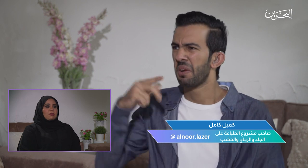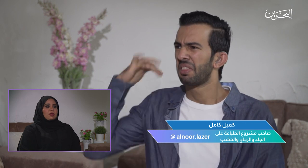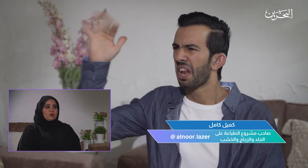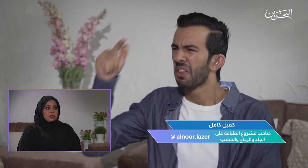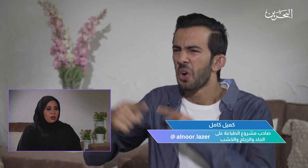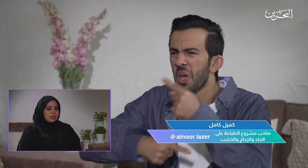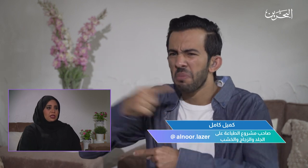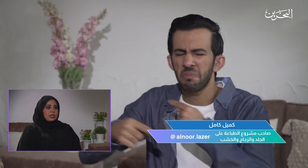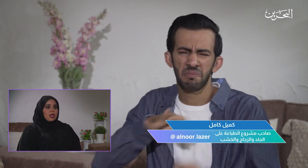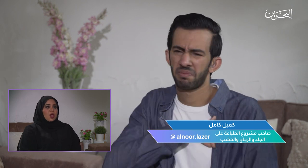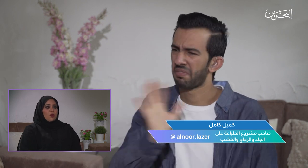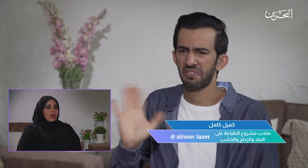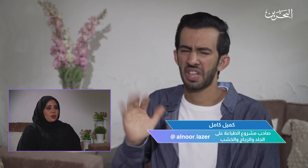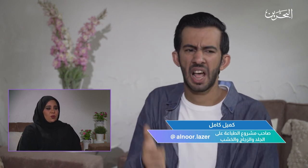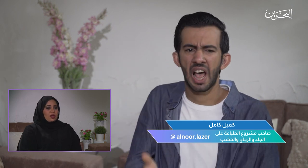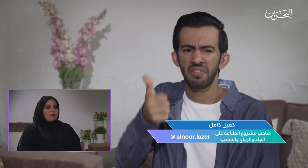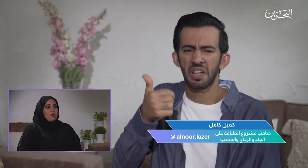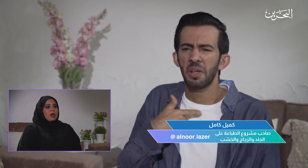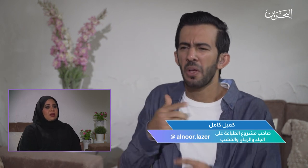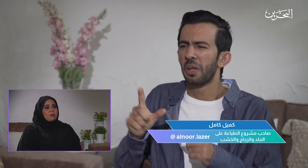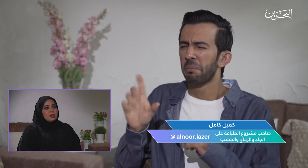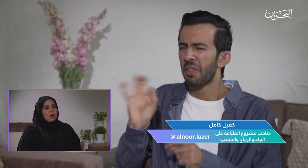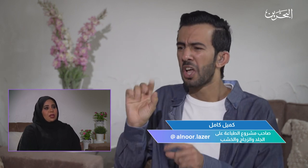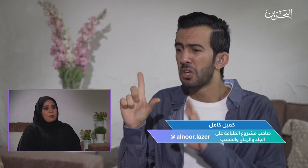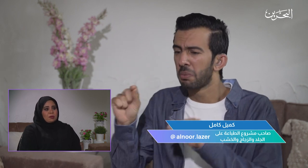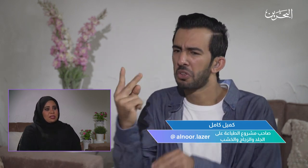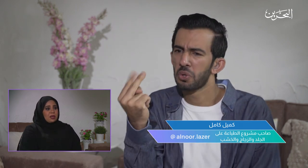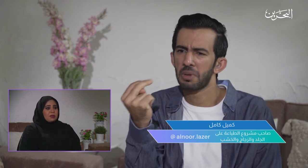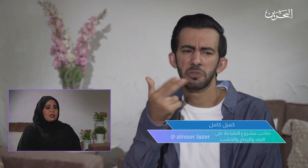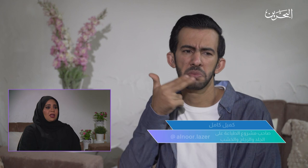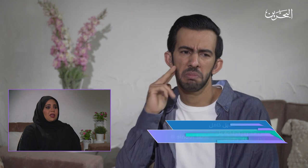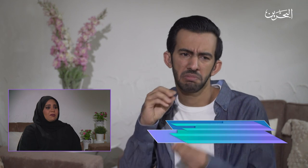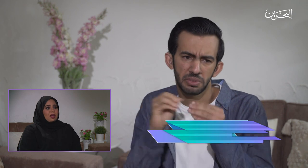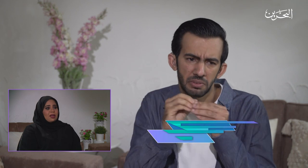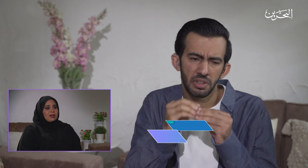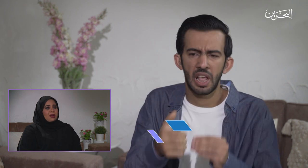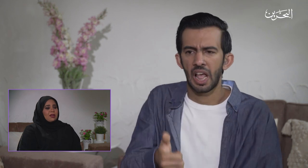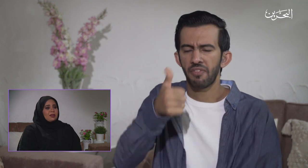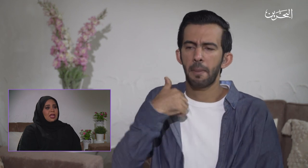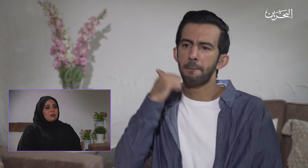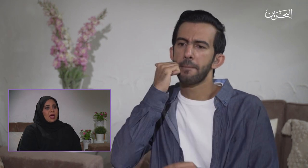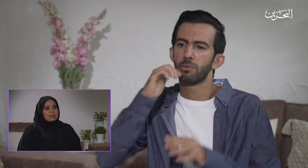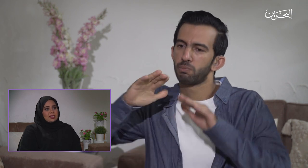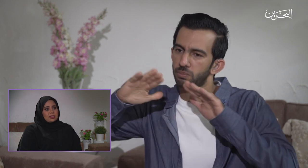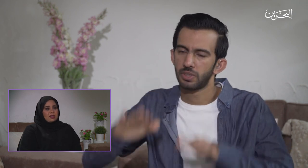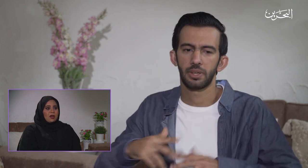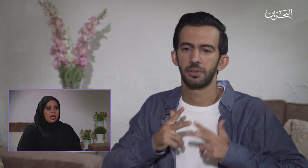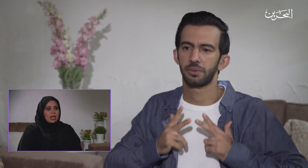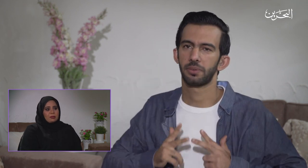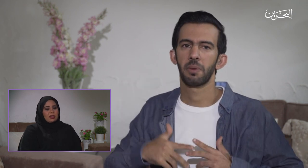يدعمني ويساعدني وعلى طول، فهو يحب انه هو يامن مستقبلي، ف يعني ما حسسنا انه انا اقل من